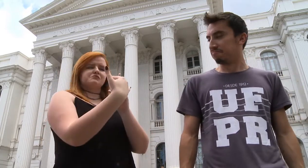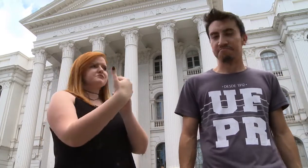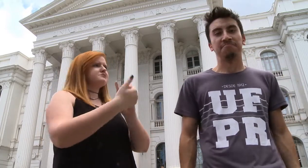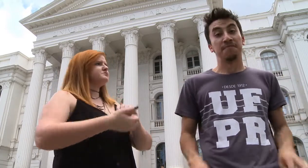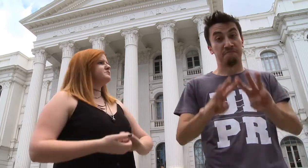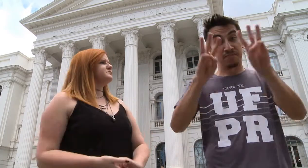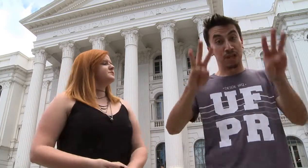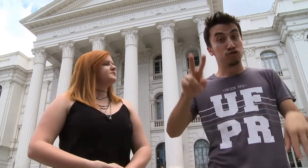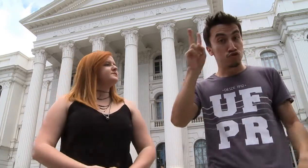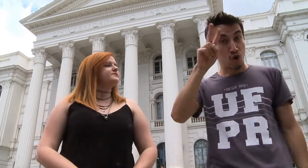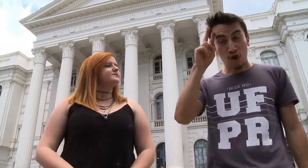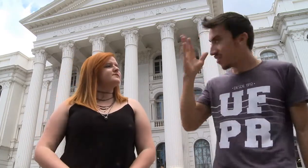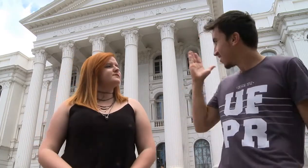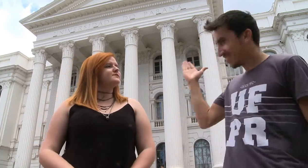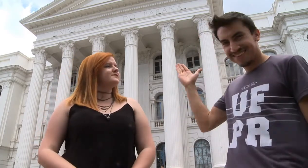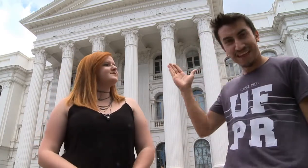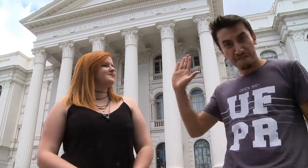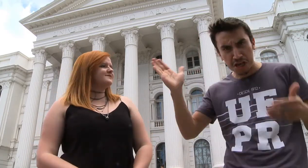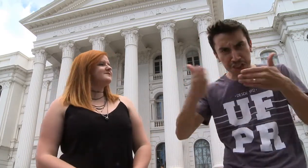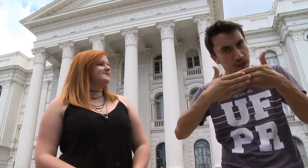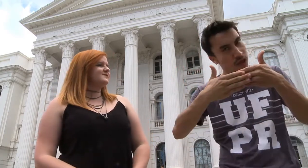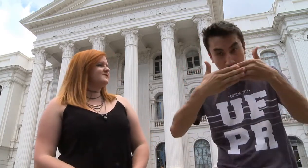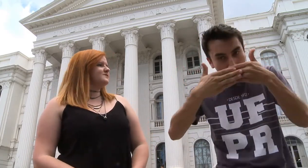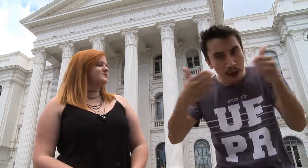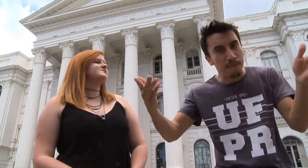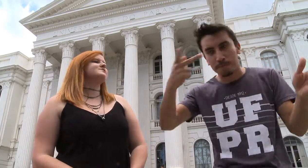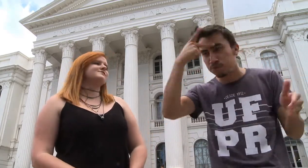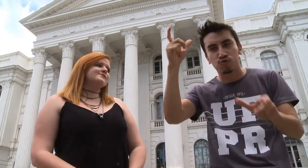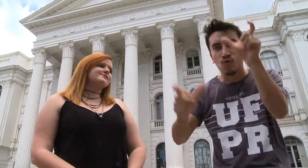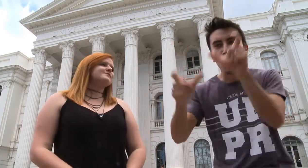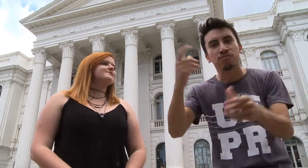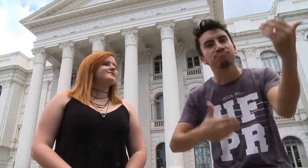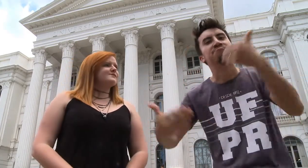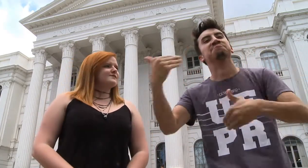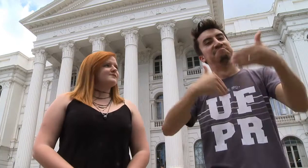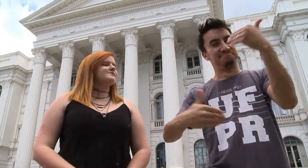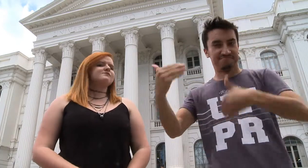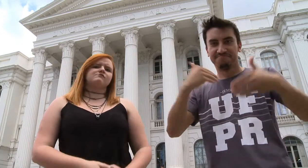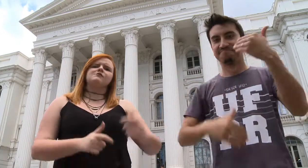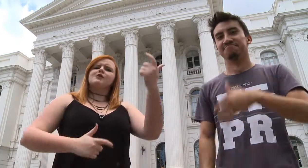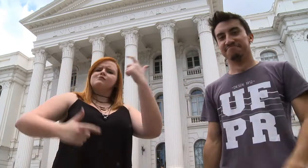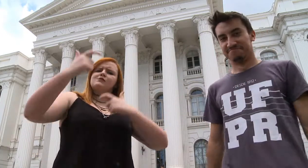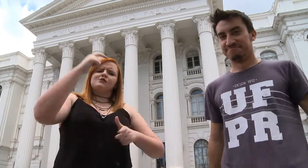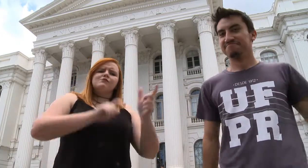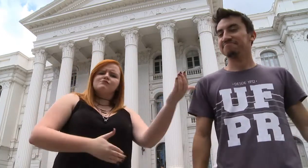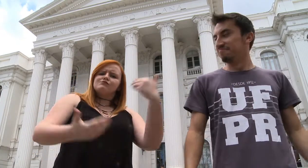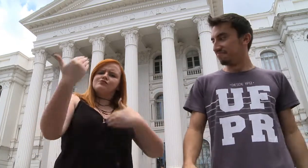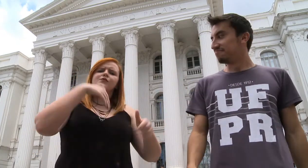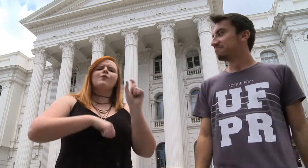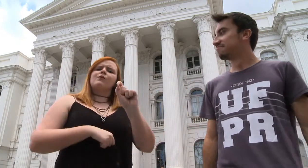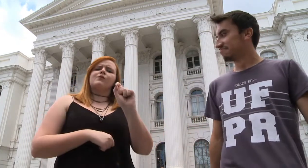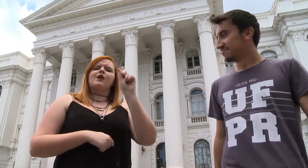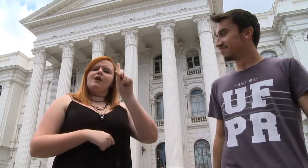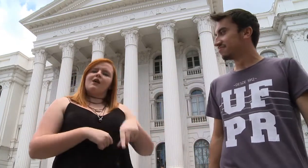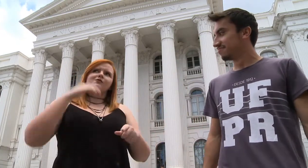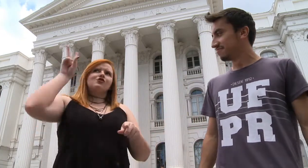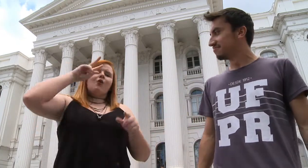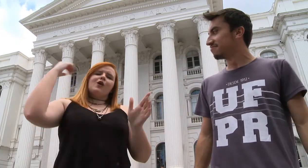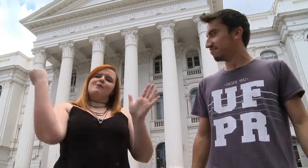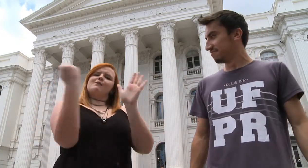contribuição social. A história da UFPR não fica dentro de seus prédios, mas nas pessoas que participam. Nas pessoas que têm essa marca